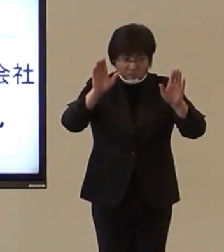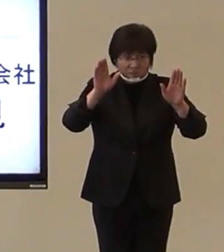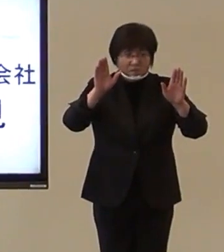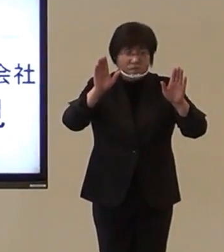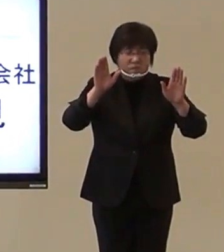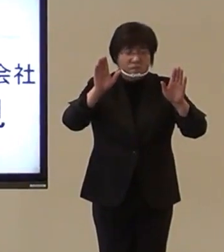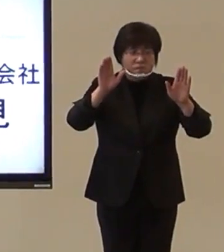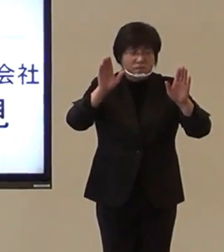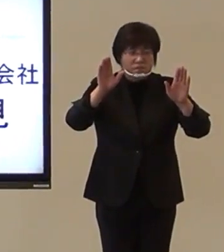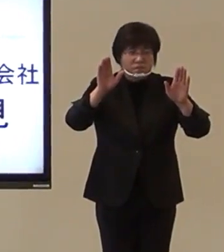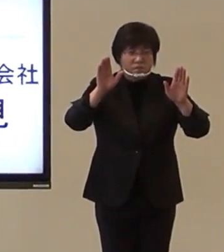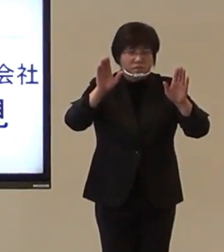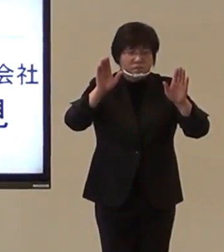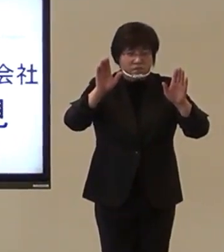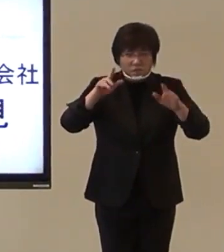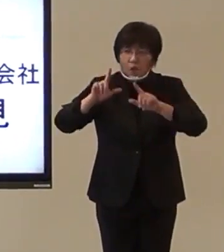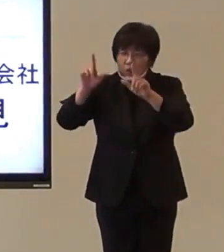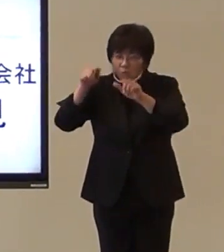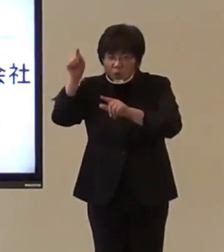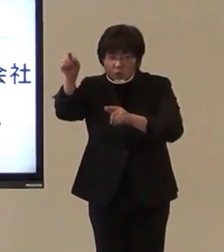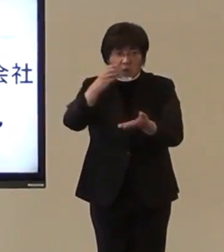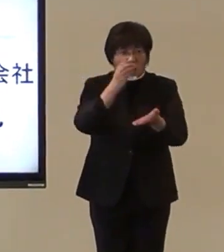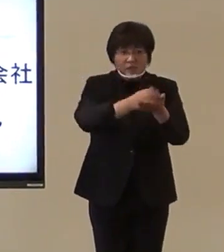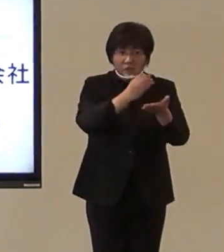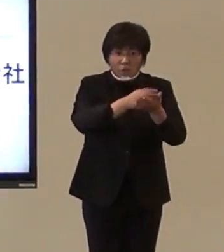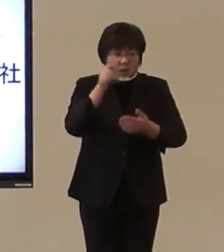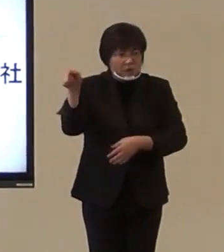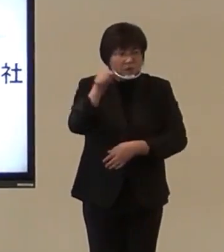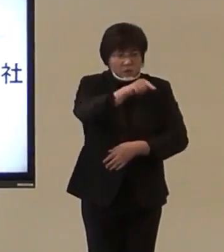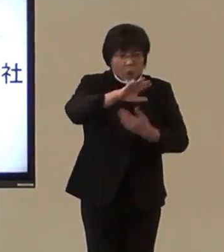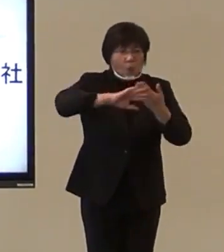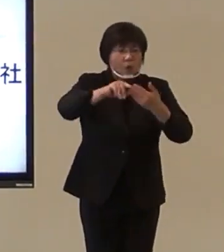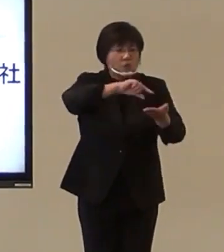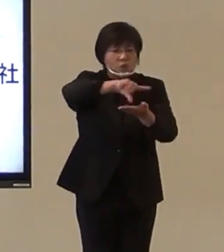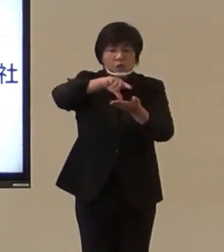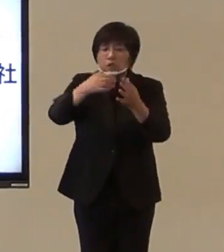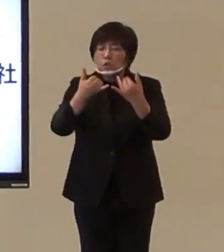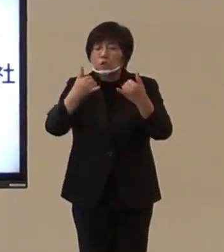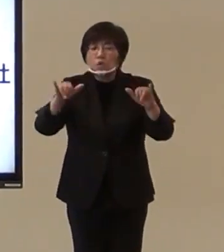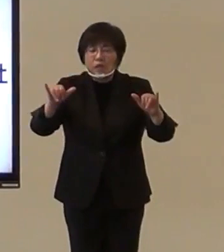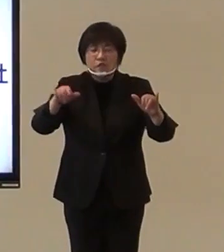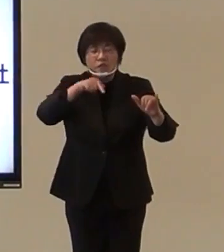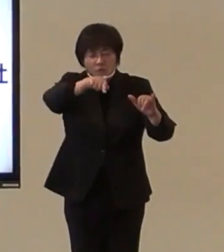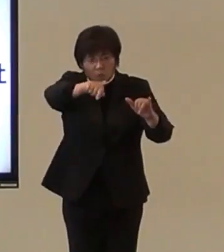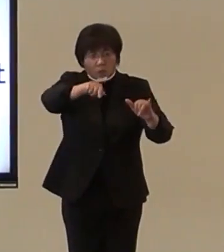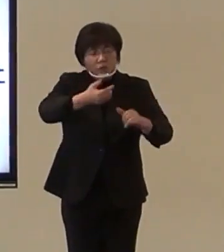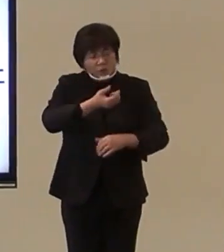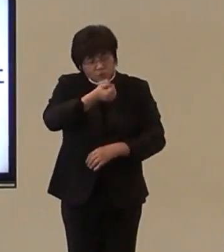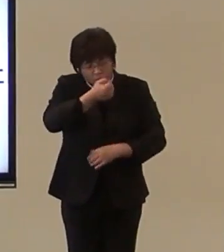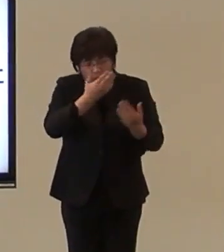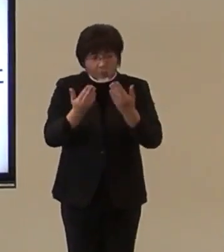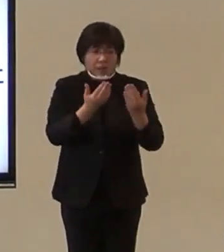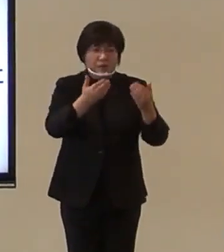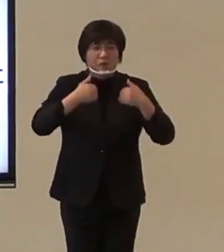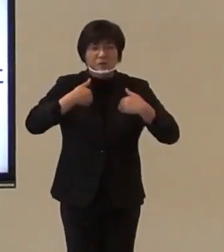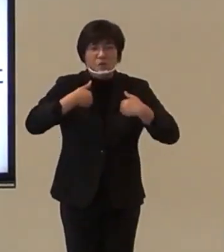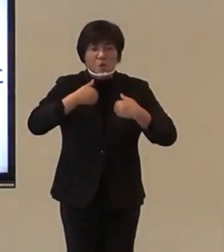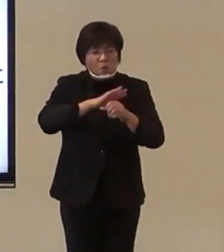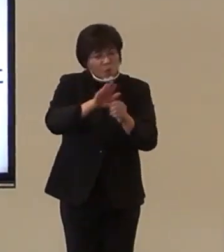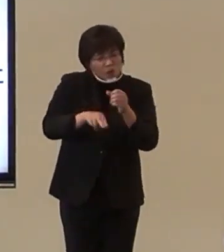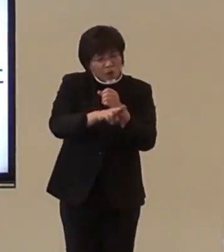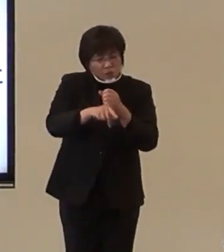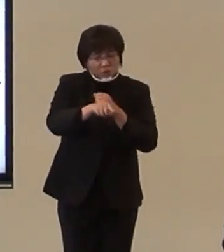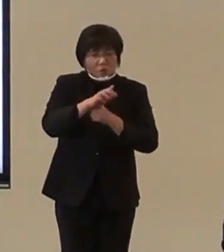あ指導方もですね、この十二分に勉強しなきゃいけない。このワクチンって何なんだ、コロナの実態は何なん